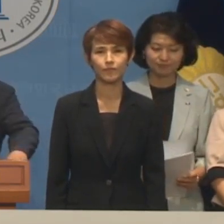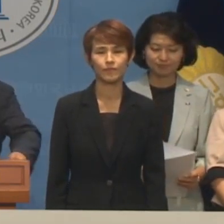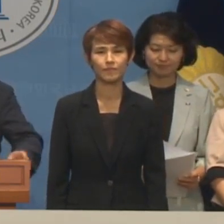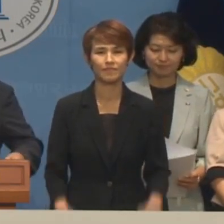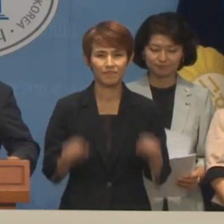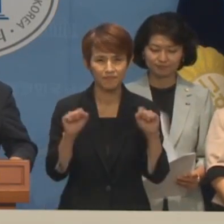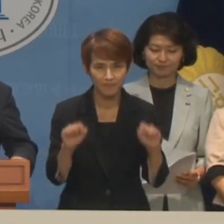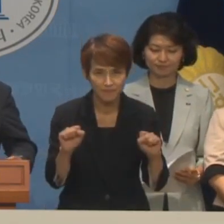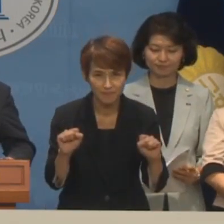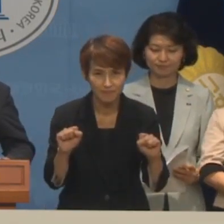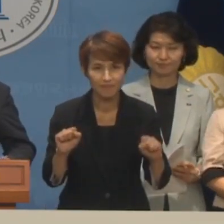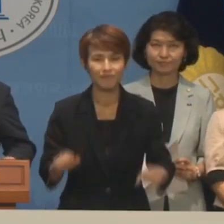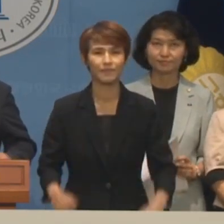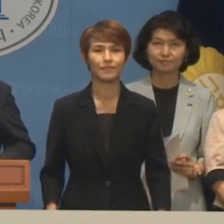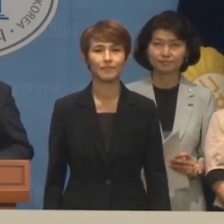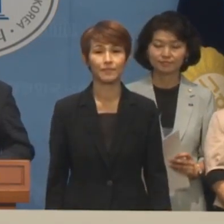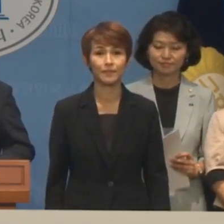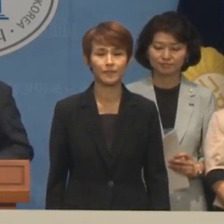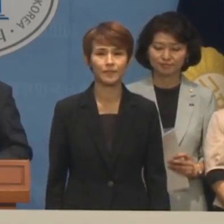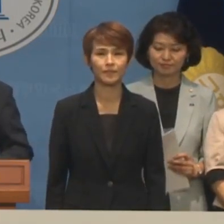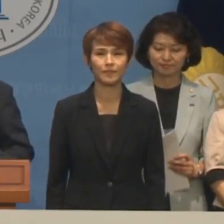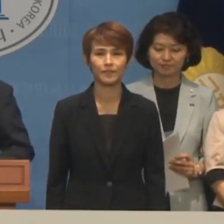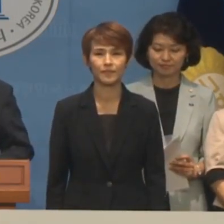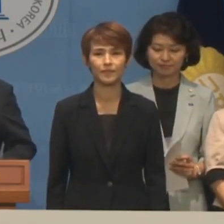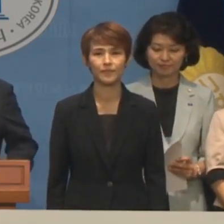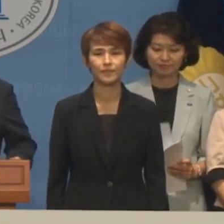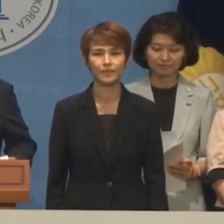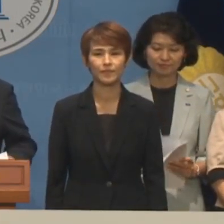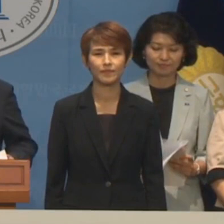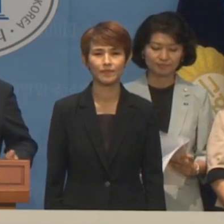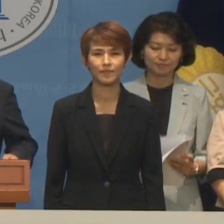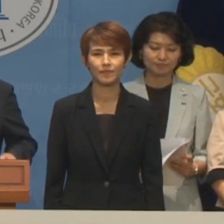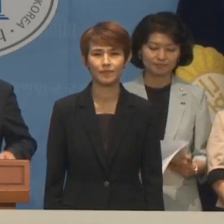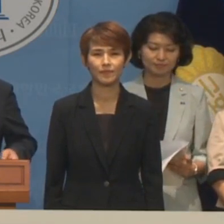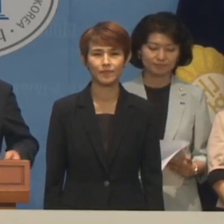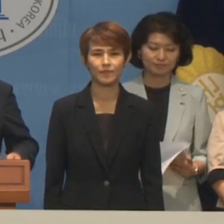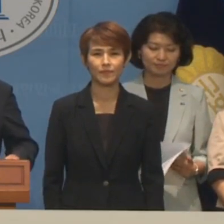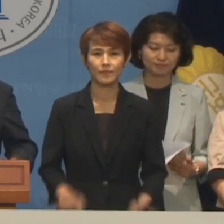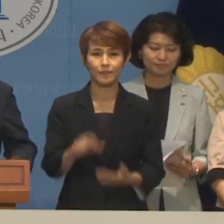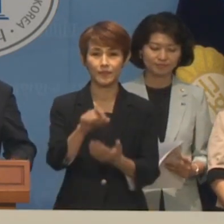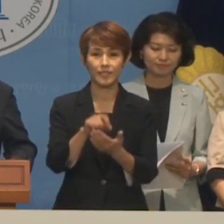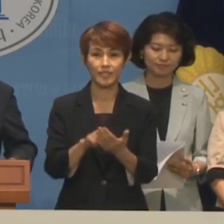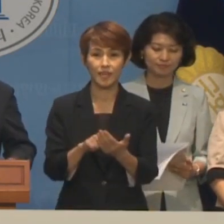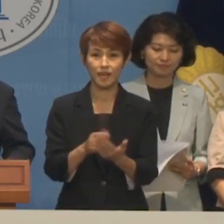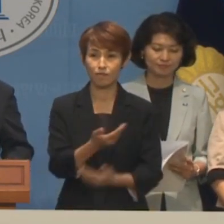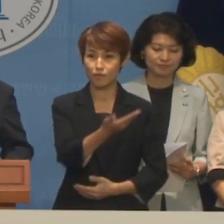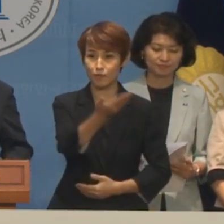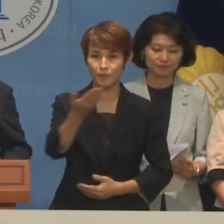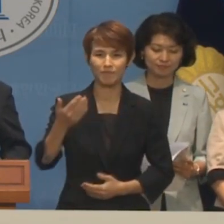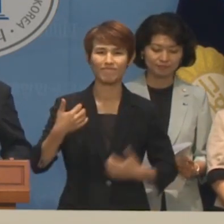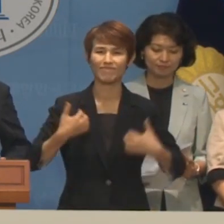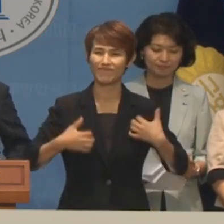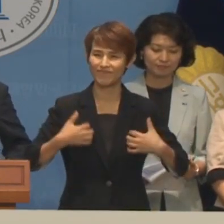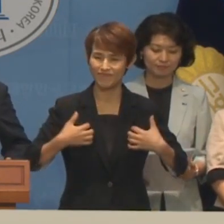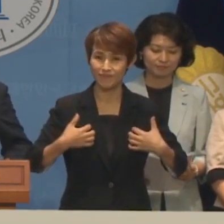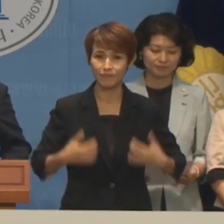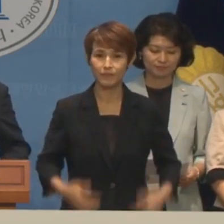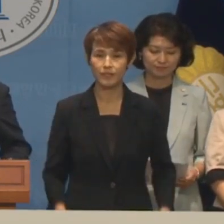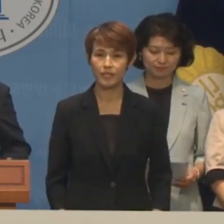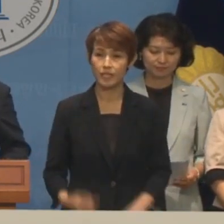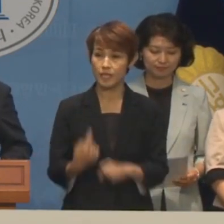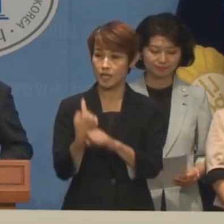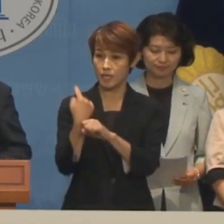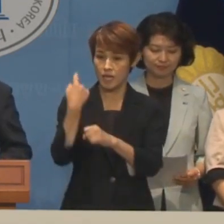예, 안녕하십니까. 우리 소통관 기자 여러분들 반갑습니다. 예, 작년